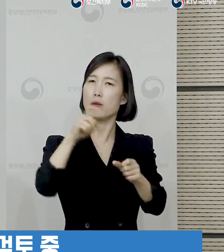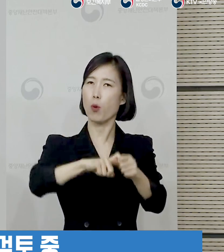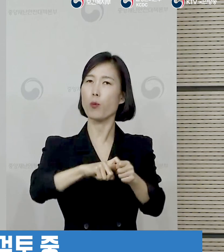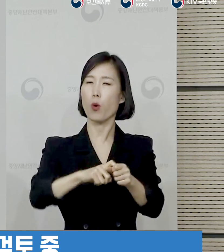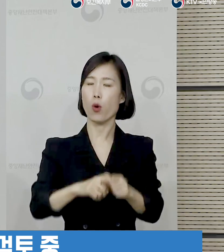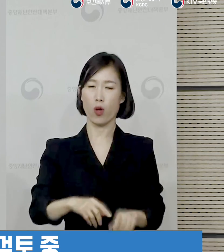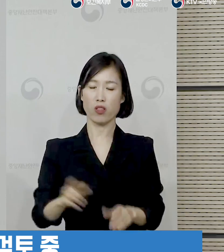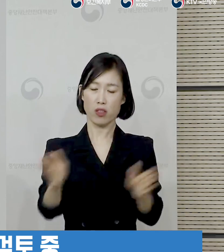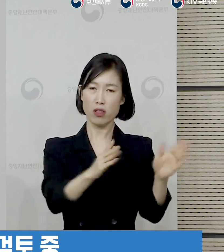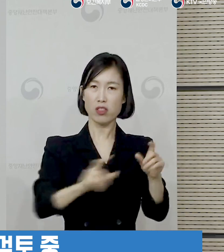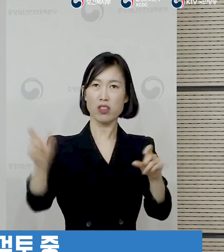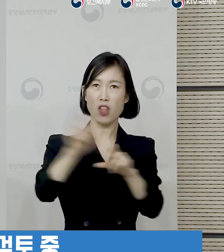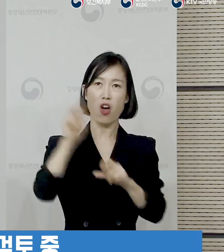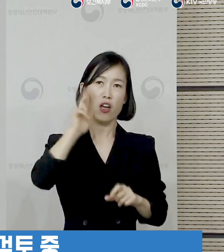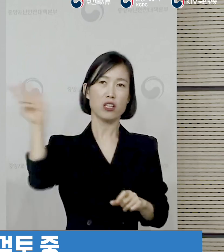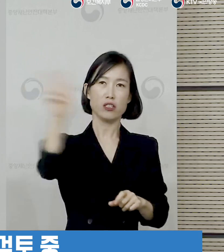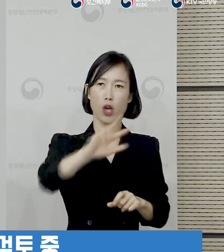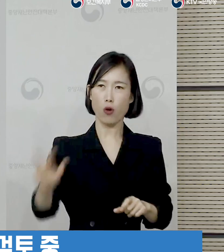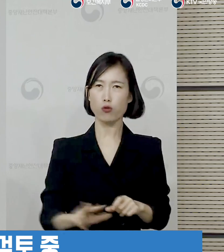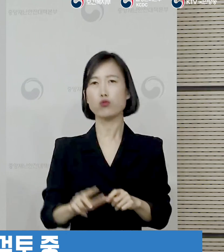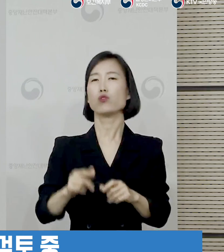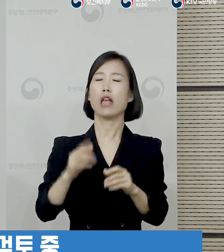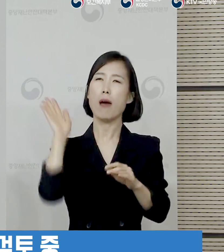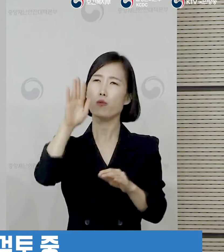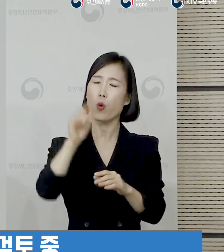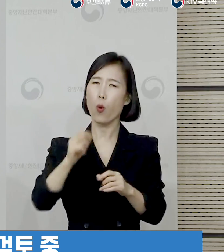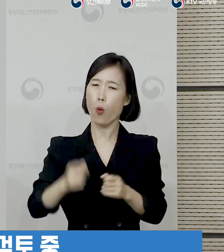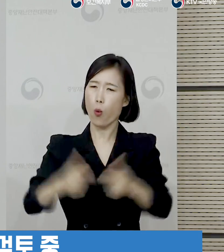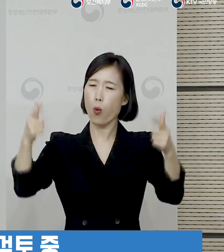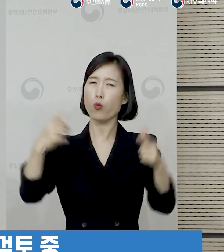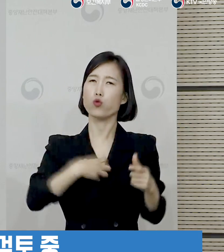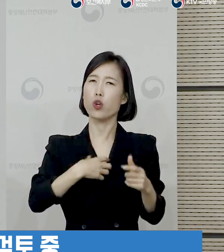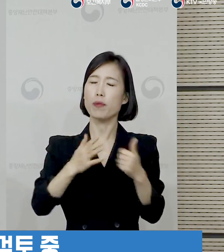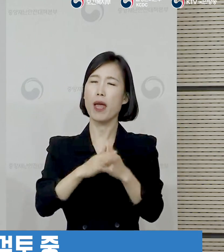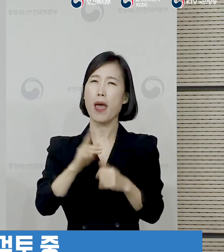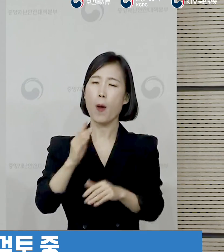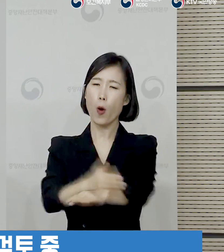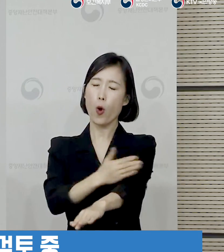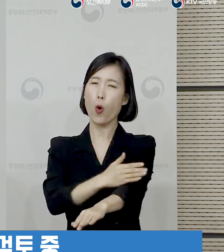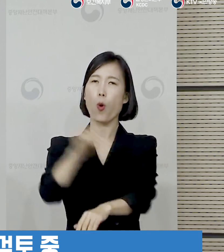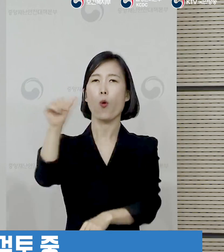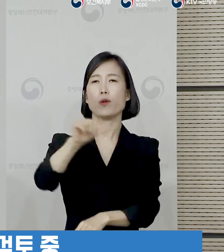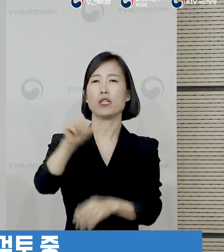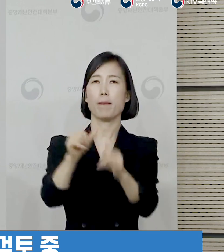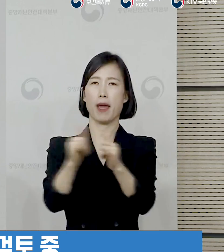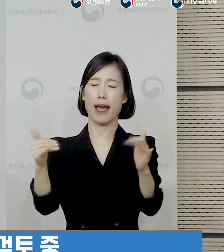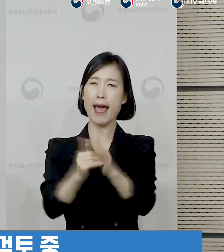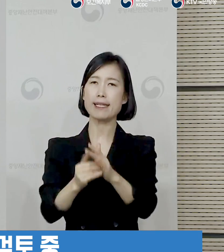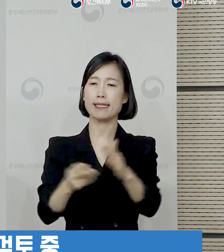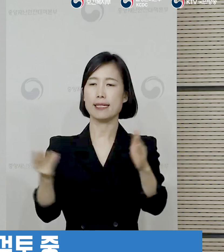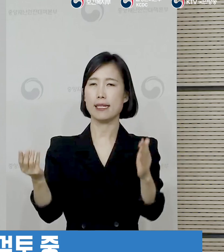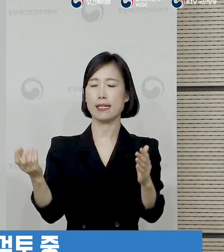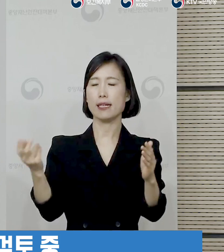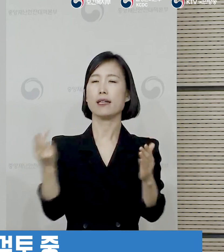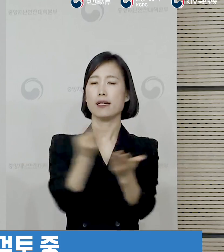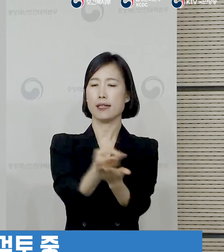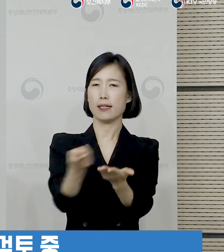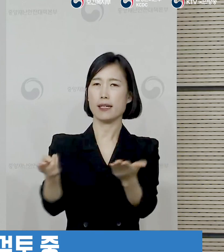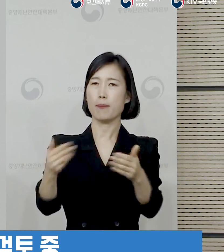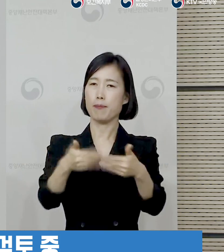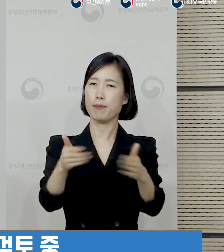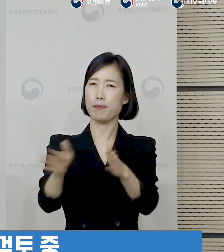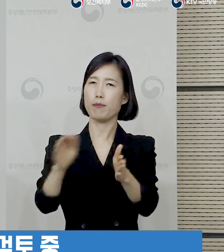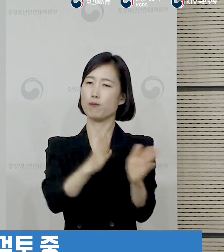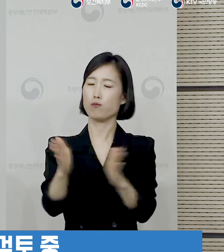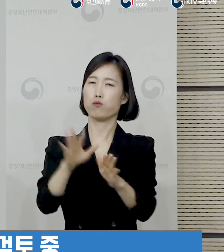벗어나서 전국적으로 시설들을 리스트화해서 많게는 5,000명까지 수용하는 방안을 종합적으로 지금 검토를 하고